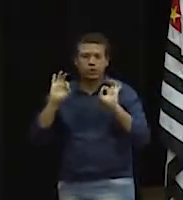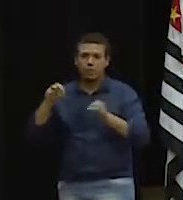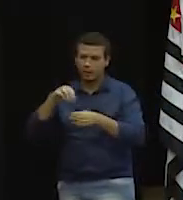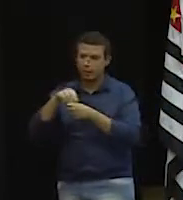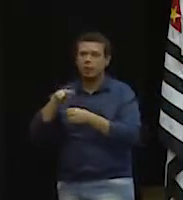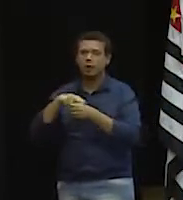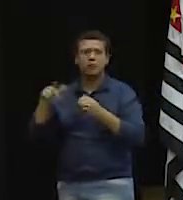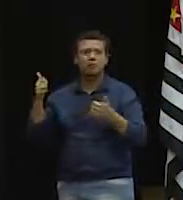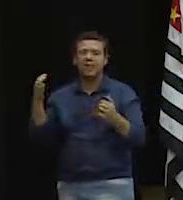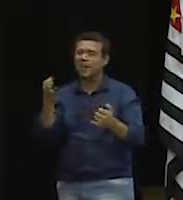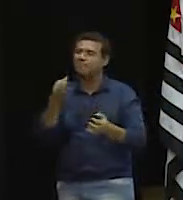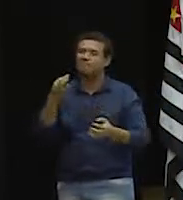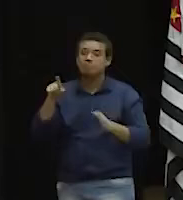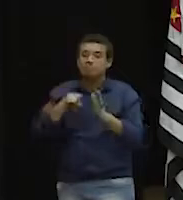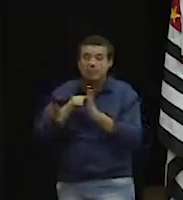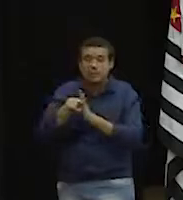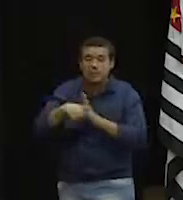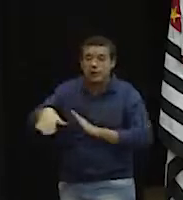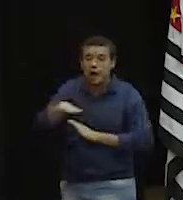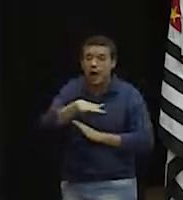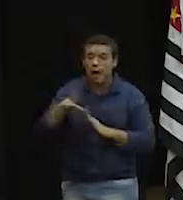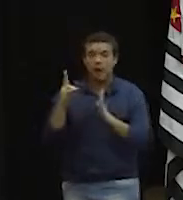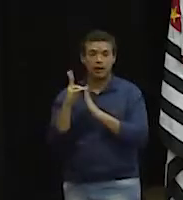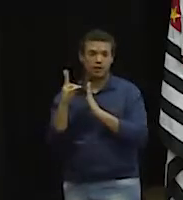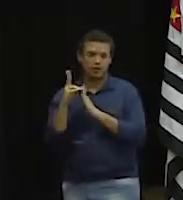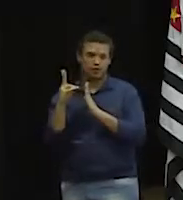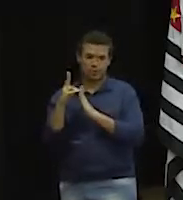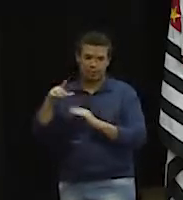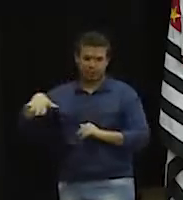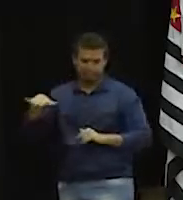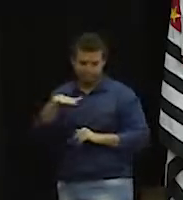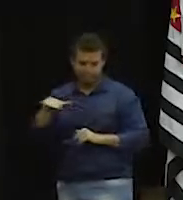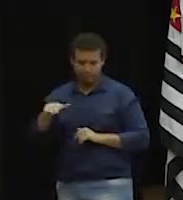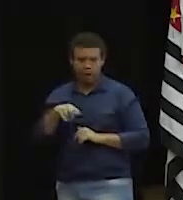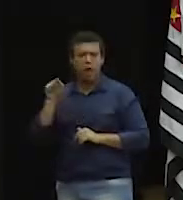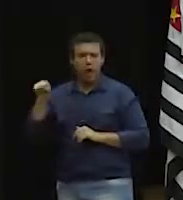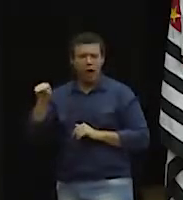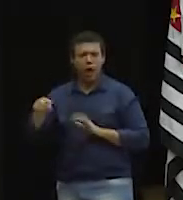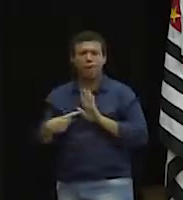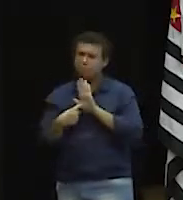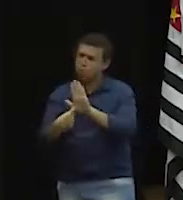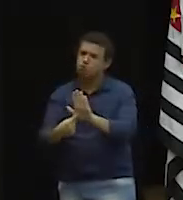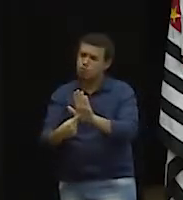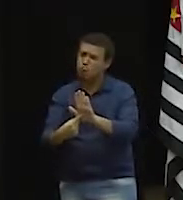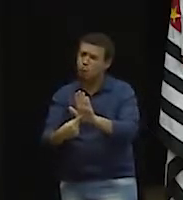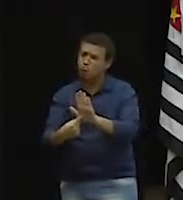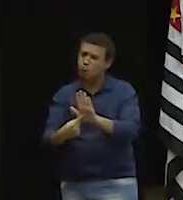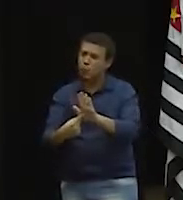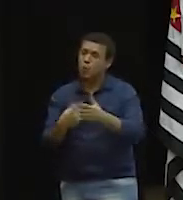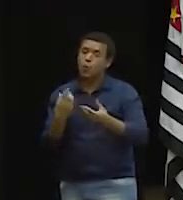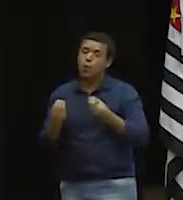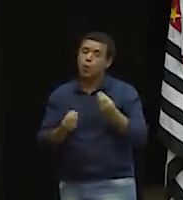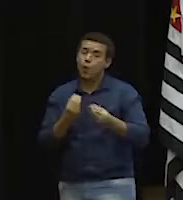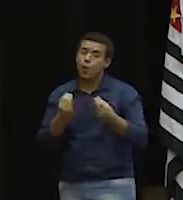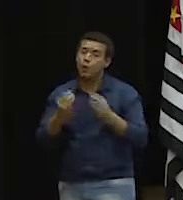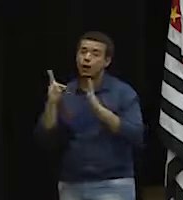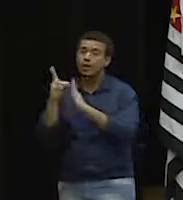numa aula de linguística, ela pesquisa sobre indígenas e ela